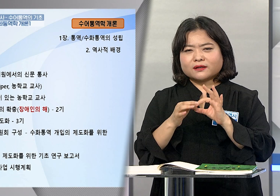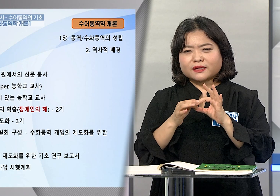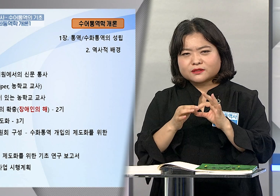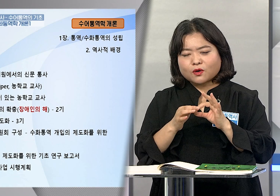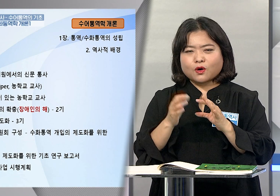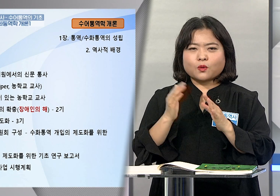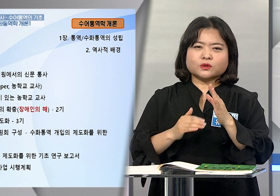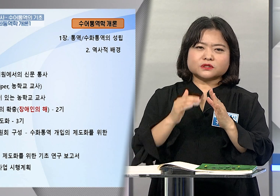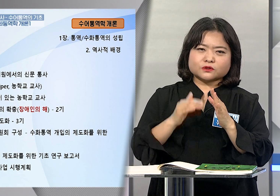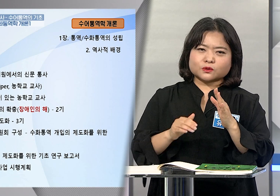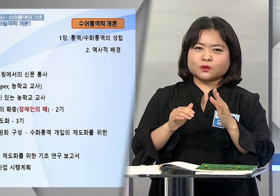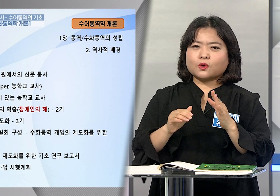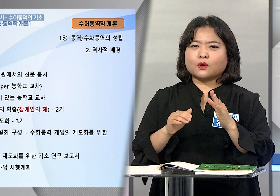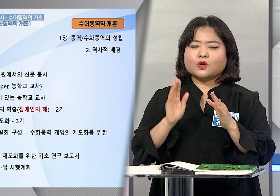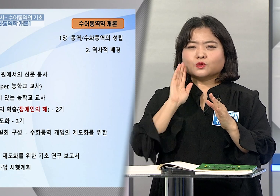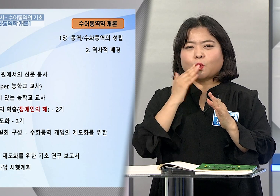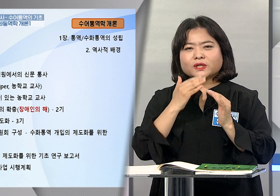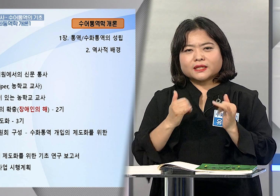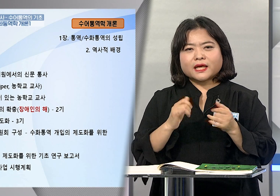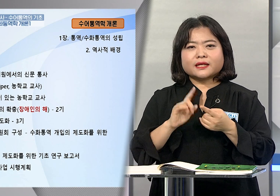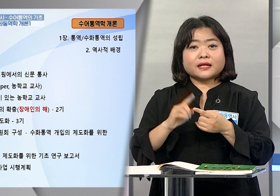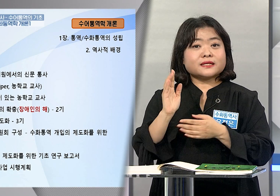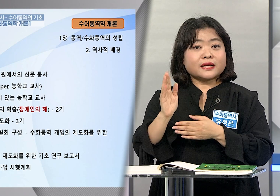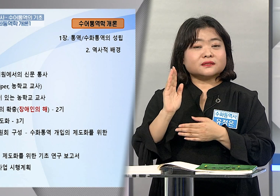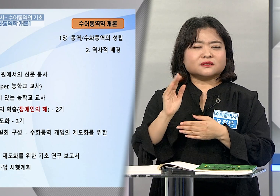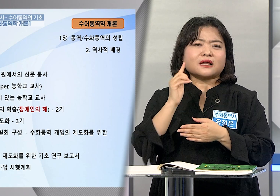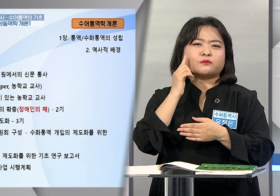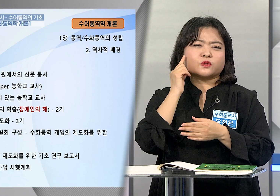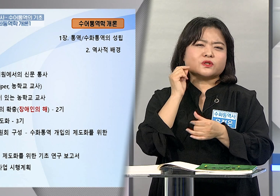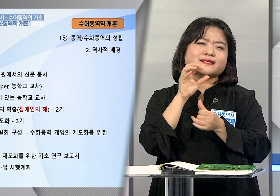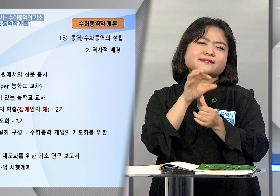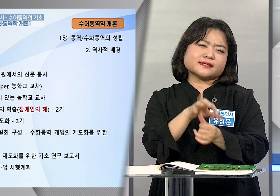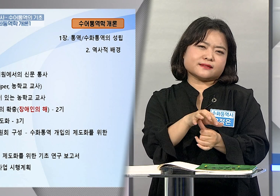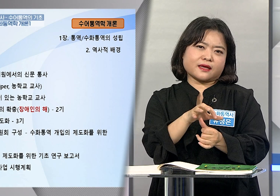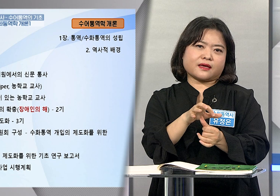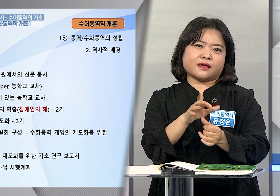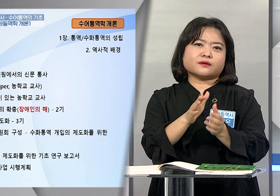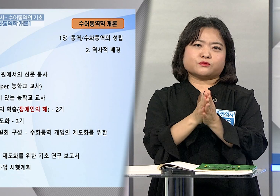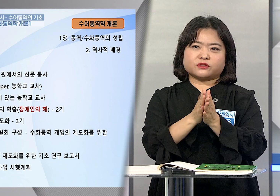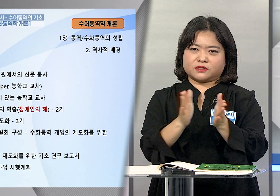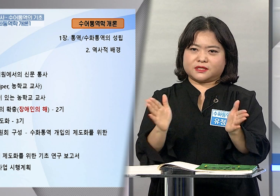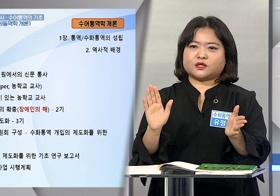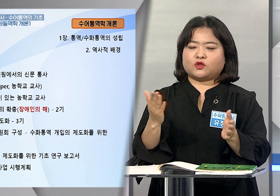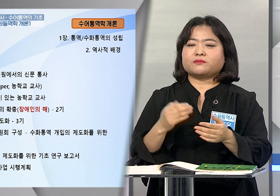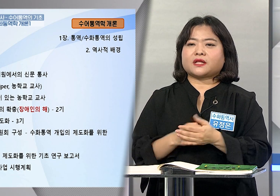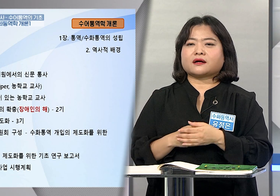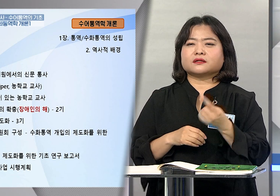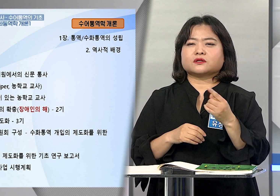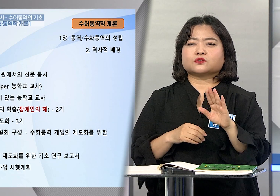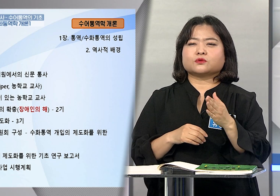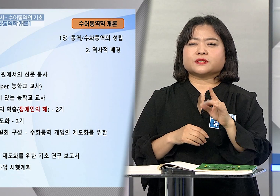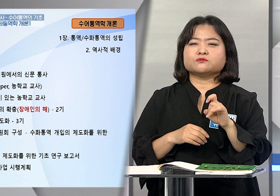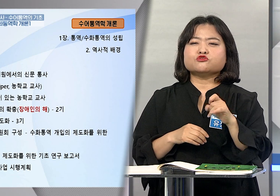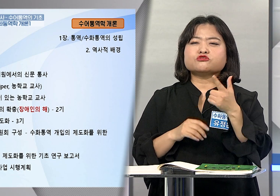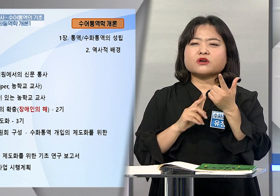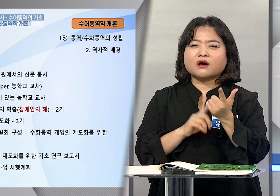수화에 관련해서 공식적으로 농인에 대한 이야기들은 아무래도 일제시대부터 시작이 됩니다.